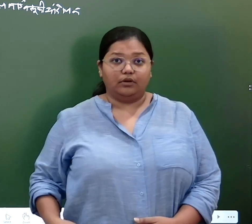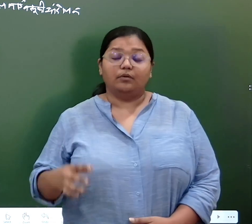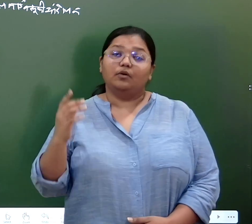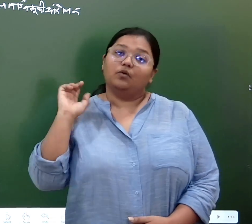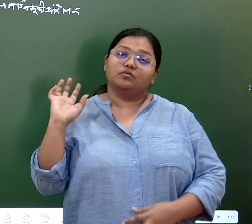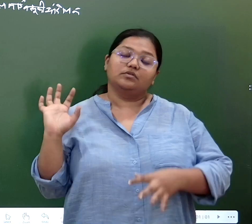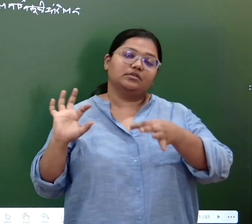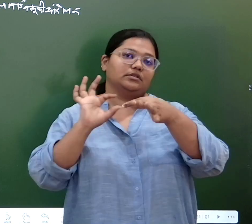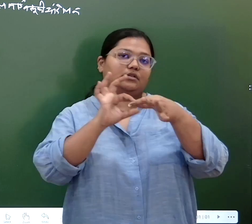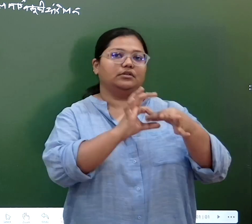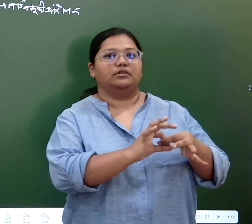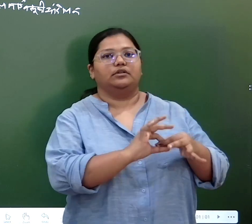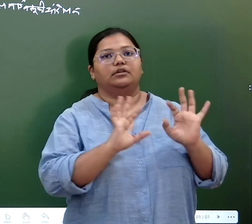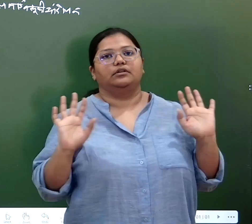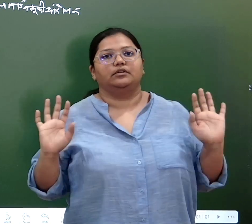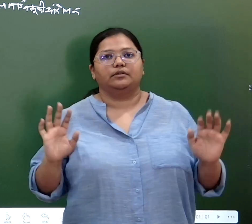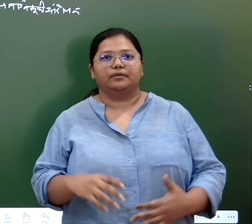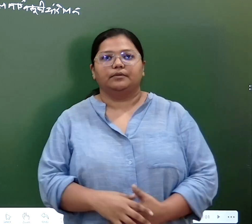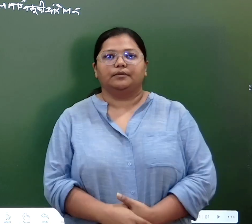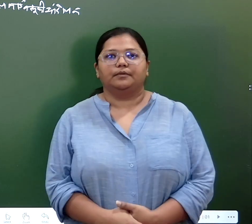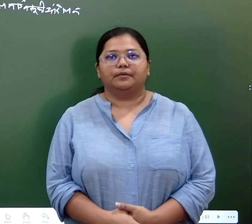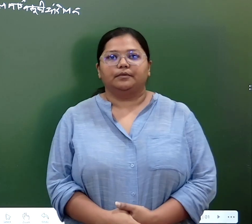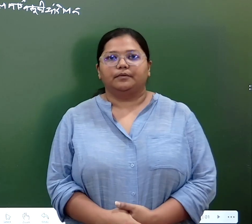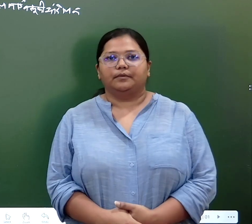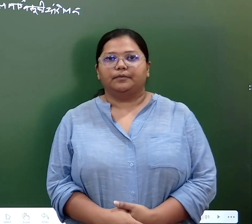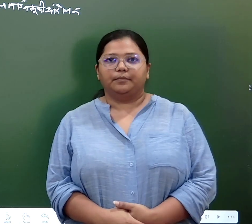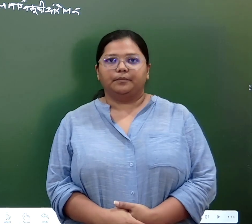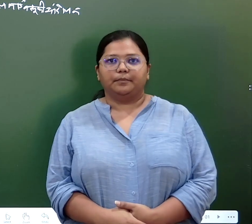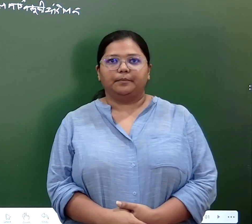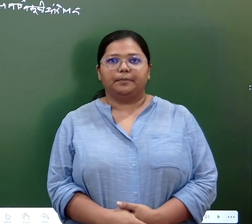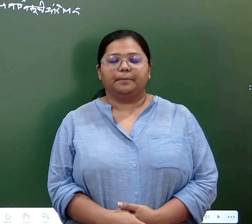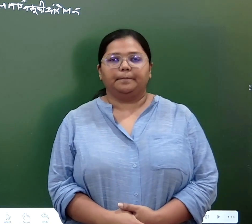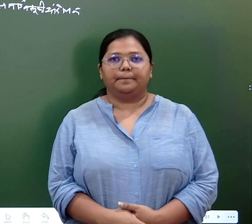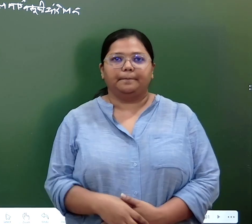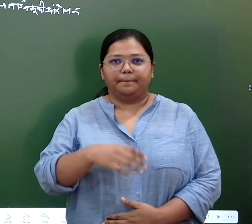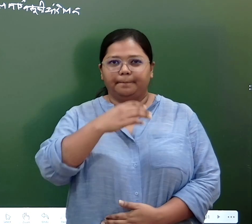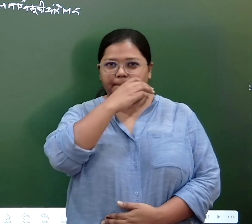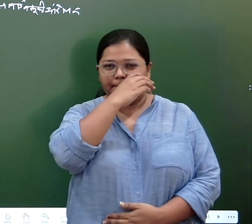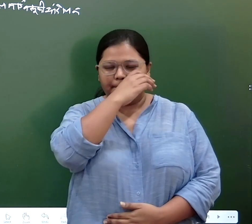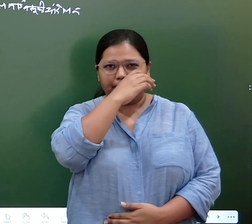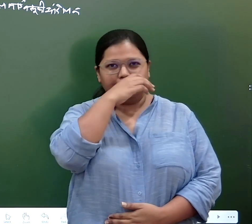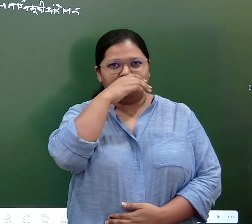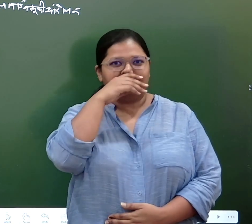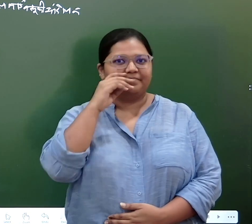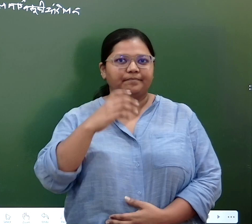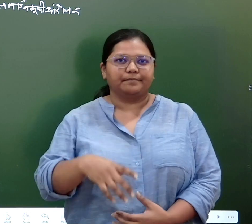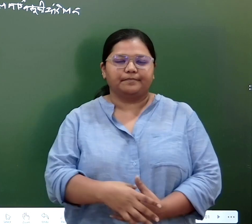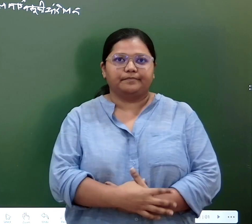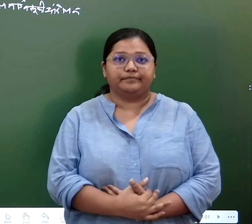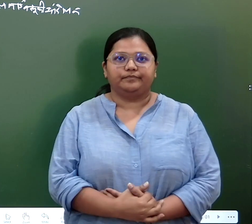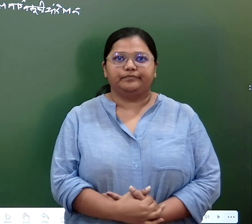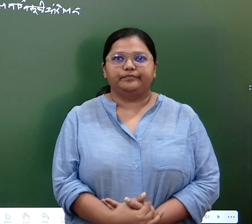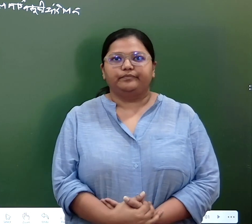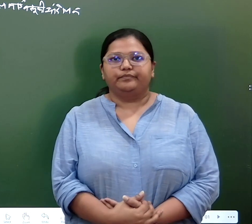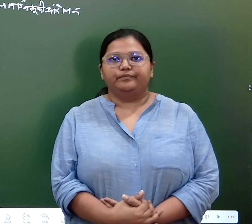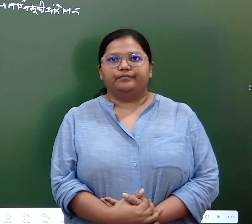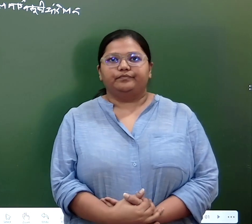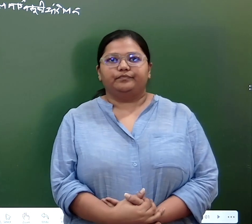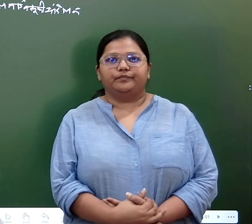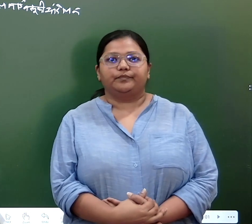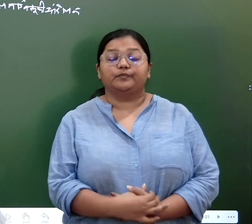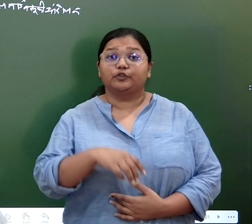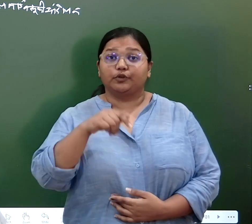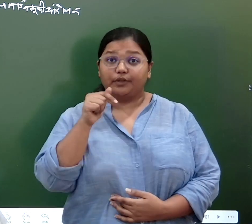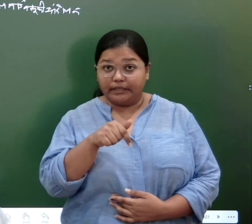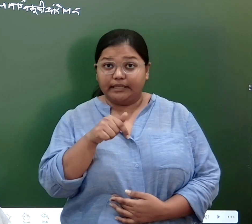जो भी उनका प्रिंसिपल होगा, ठीक है, तो हिंदू धर्म के सिद्धांतों को लोगों तक जो है वो पहुंचाना था है ना, या